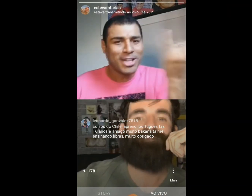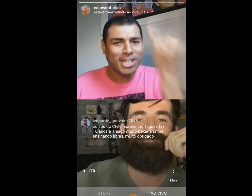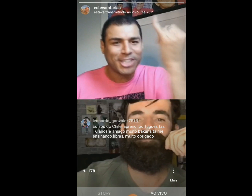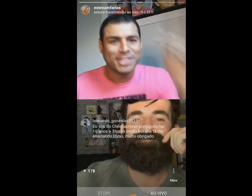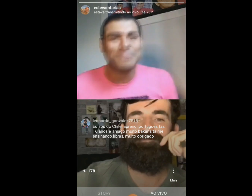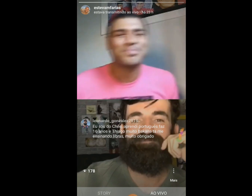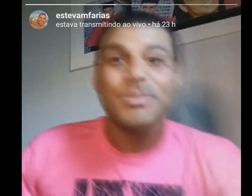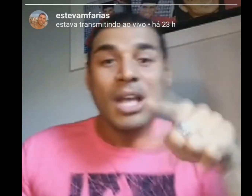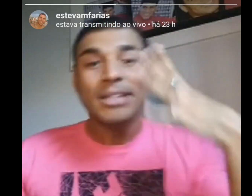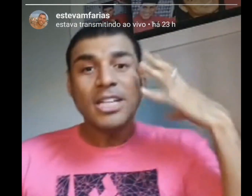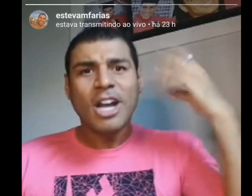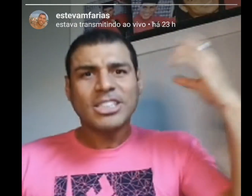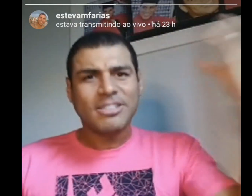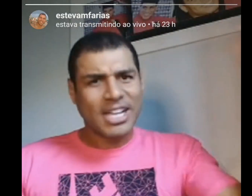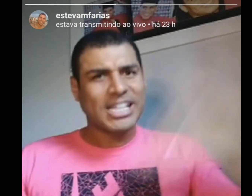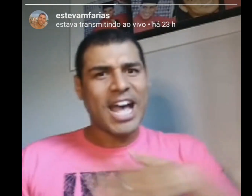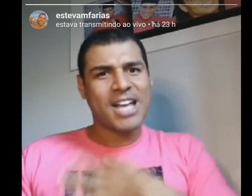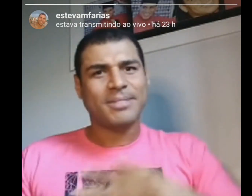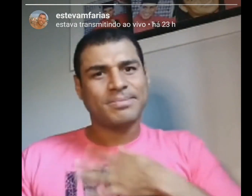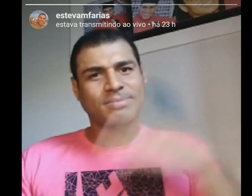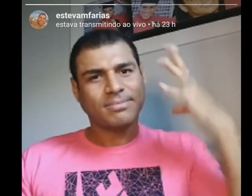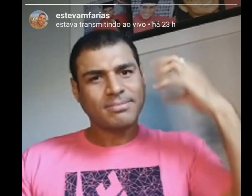Importante. Você gosta de viajar?